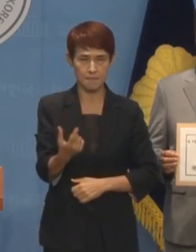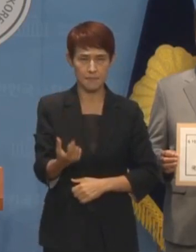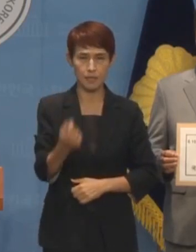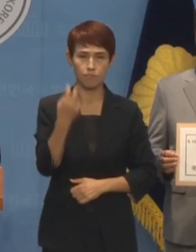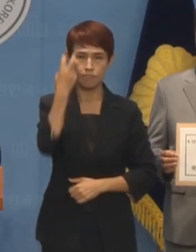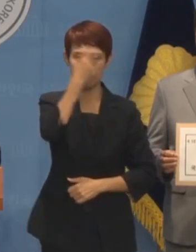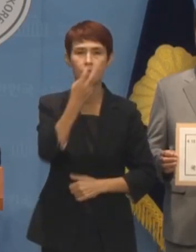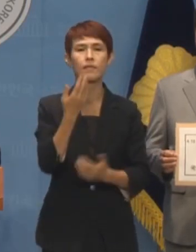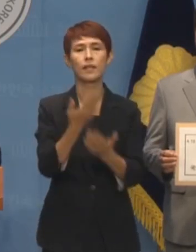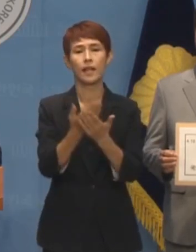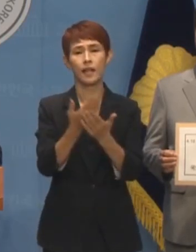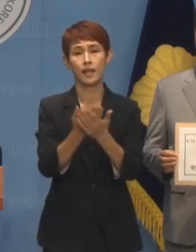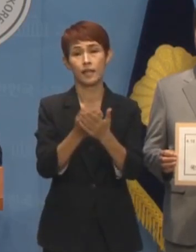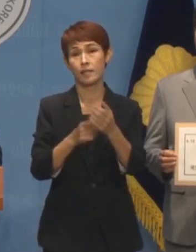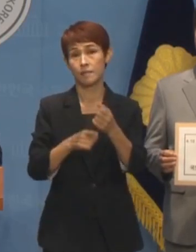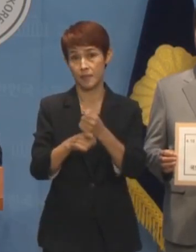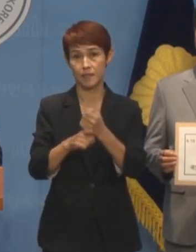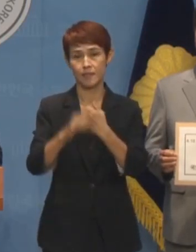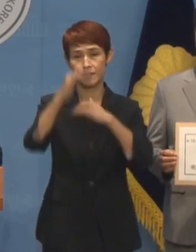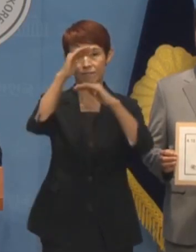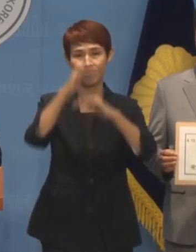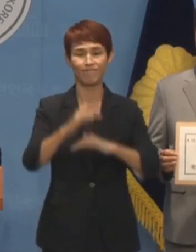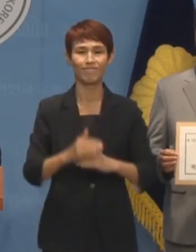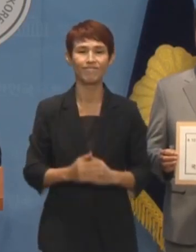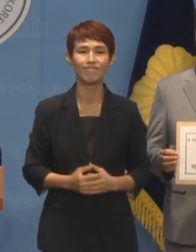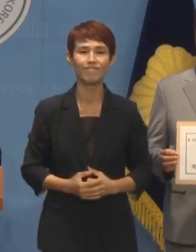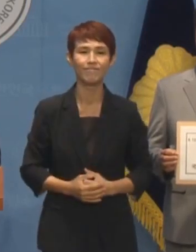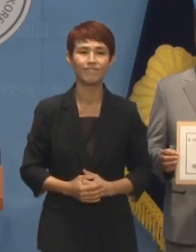수사에 나서야 한다라는 내용의 기자회견입니다.